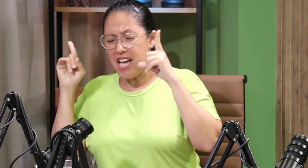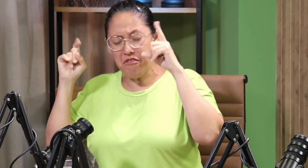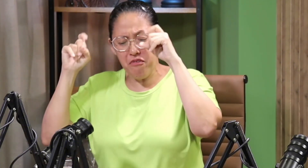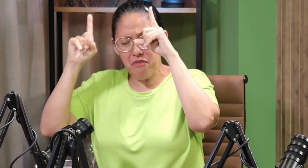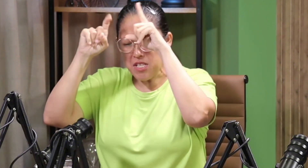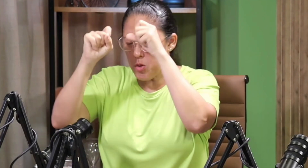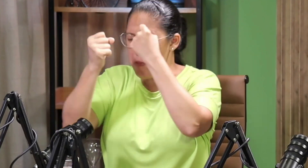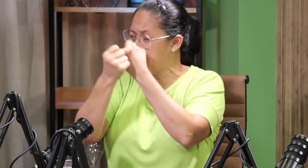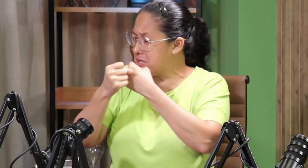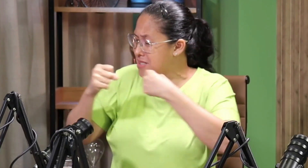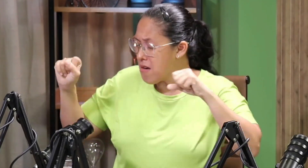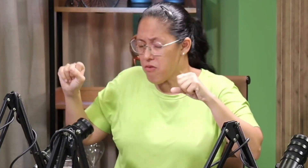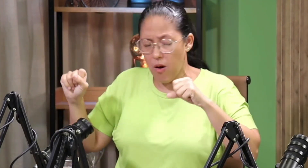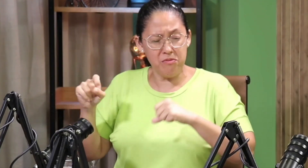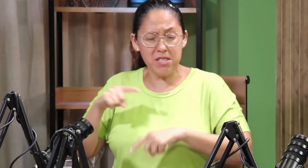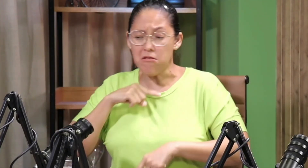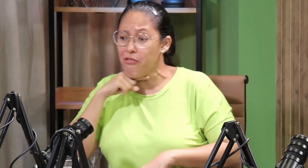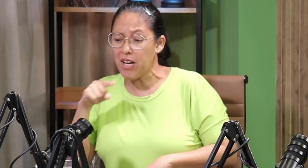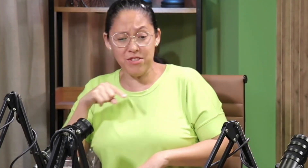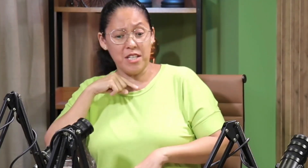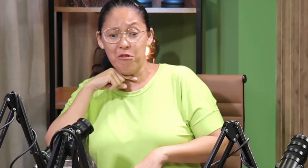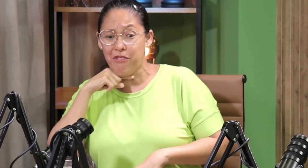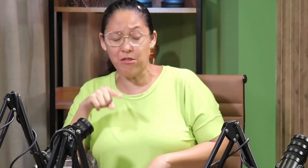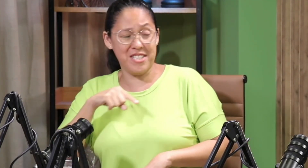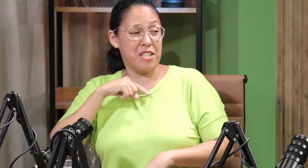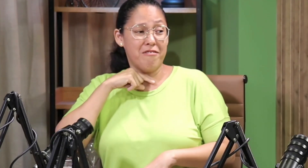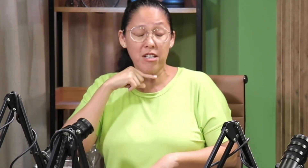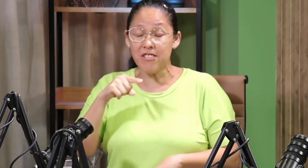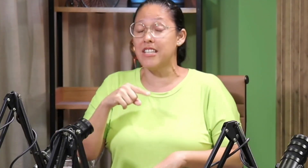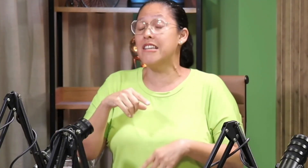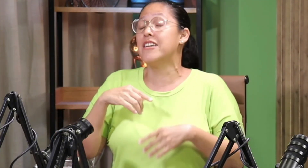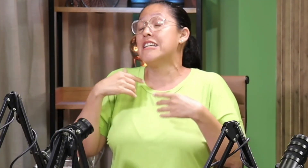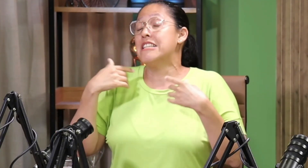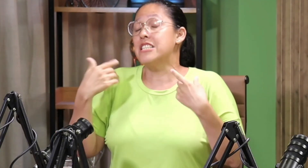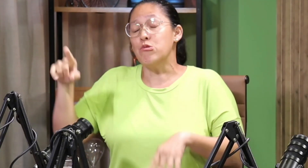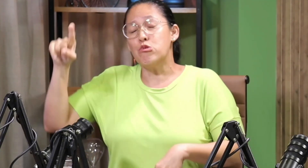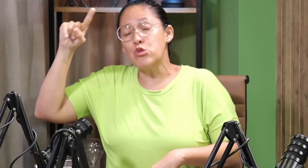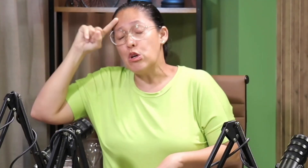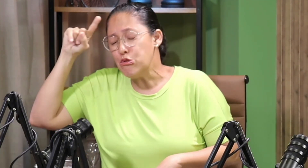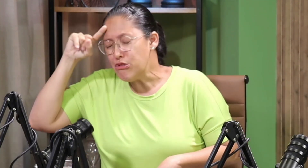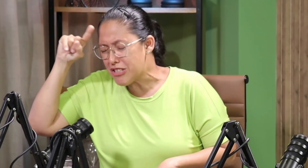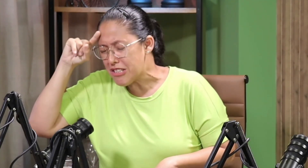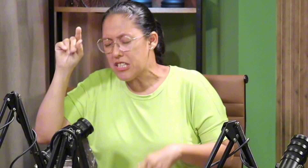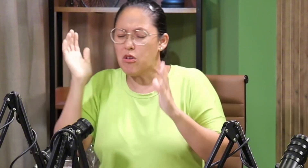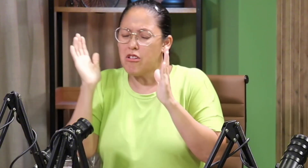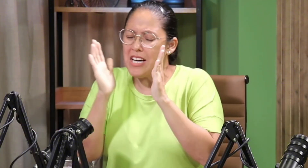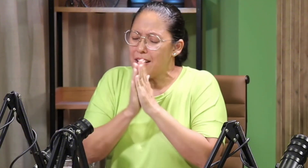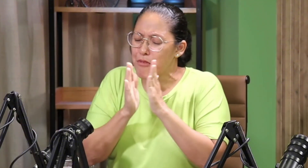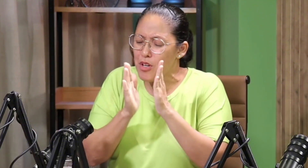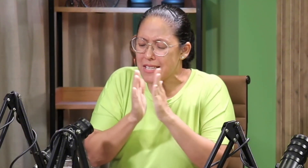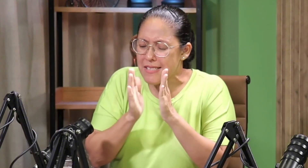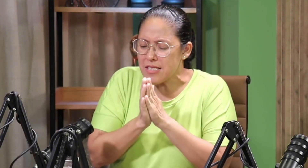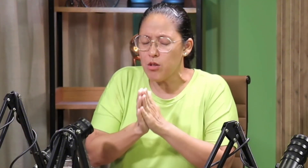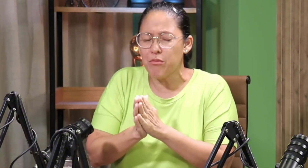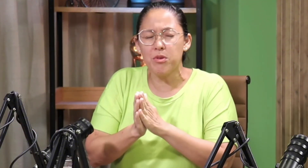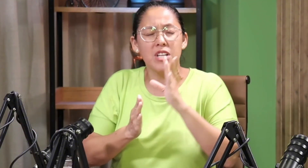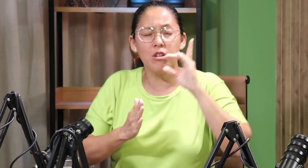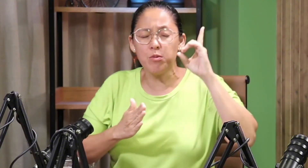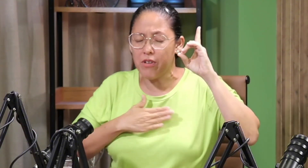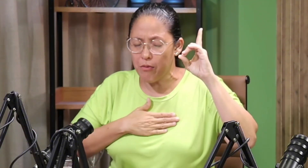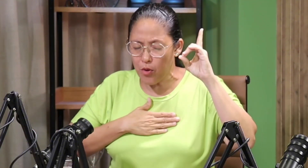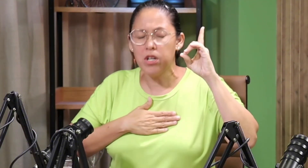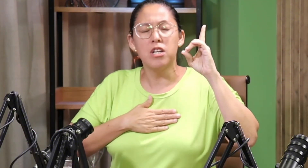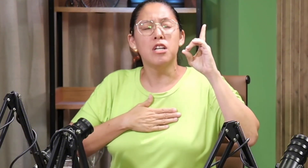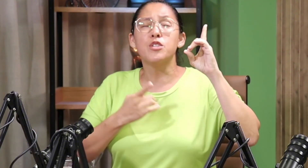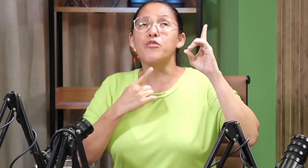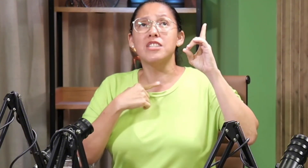CAIS é difícil, impossível, você não vai conseguir, não vai conseguir, não vai conseguir. Então, todo dia eu colocava em oração, meu Deus,